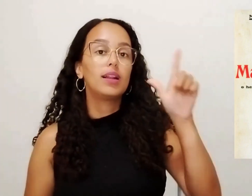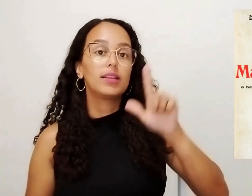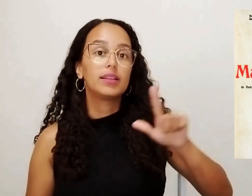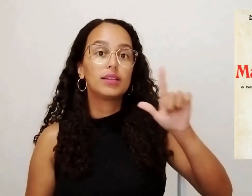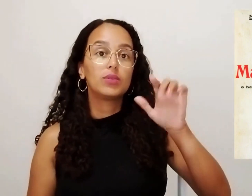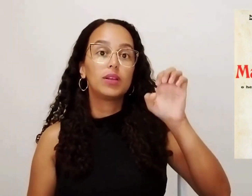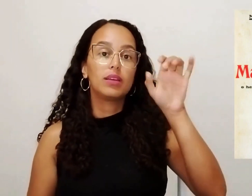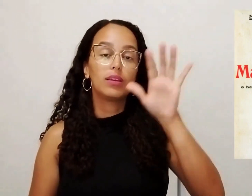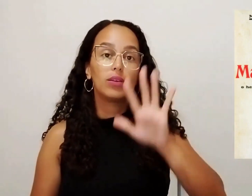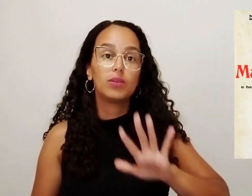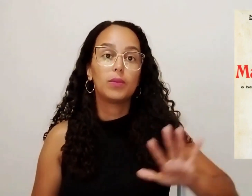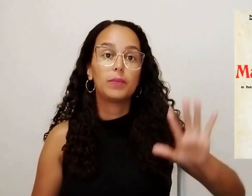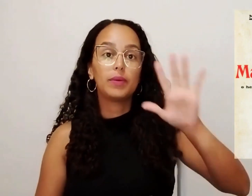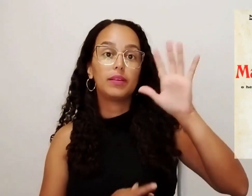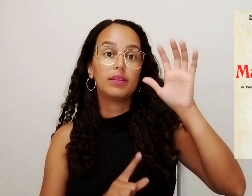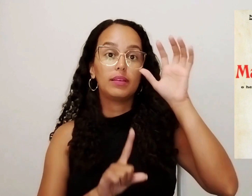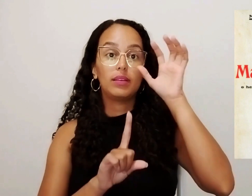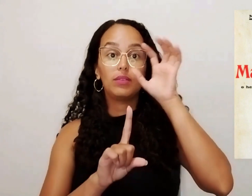Sobre o filme Macunaíma.